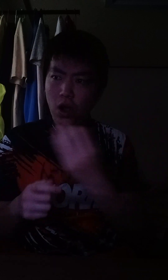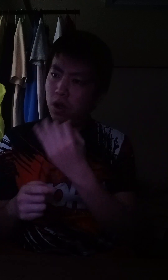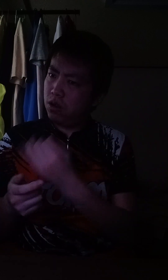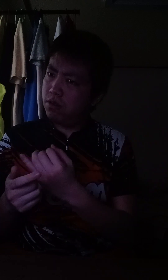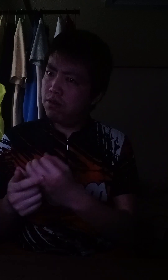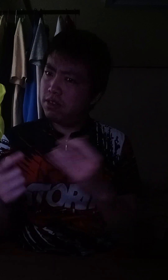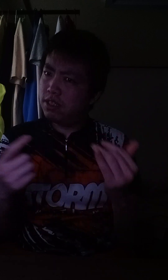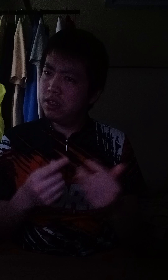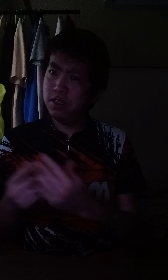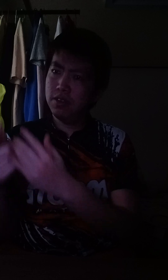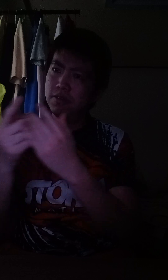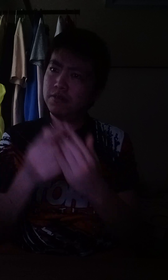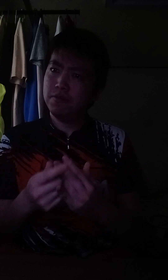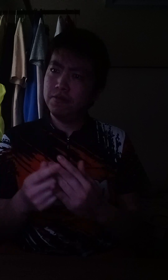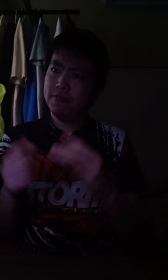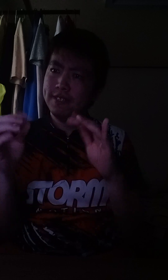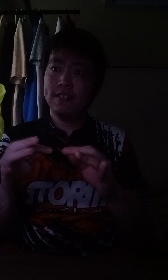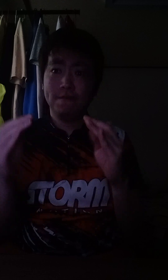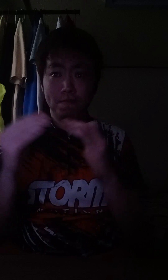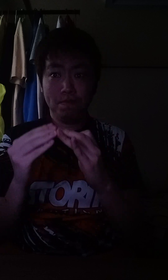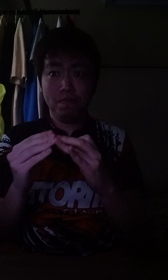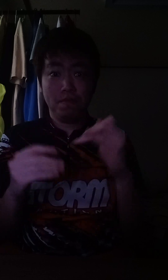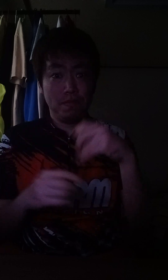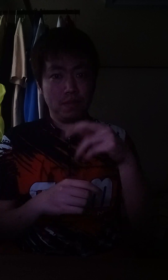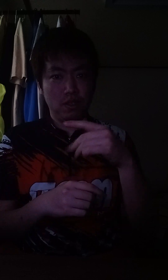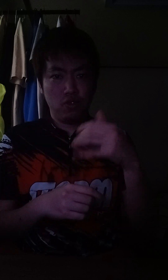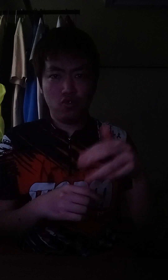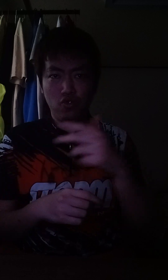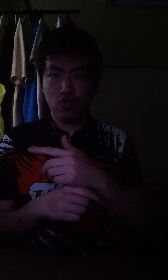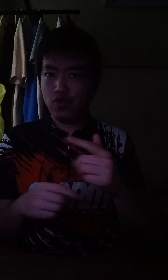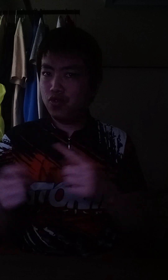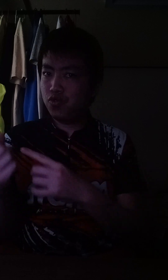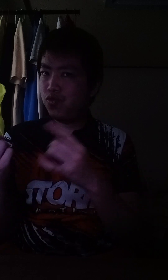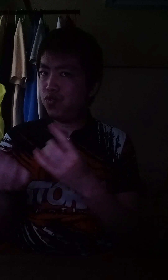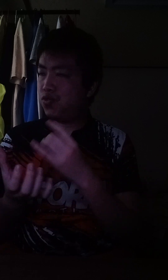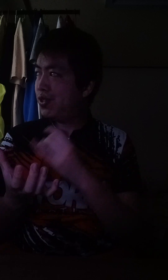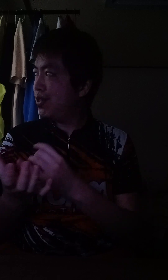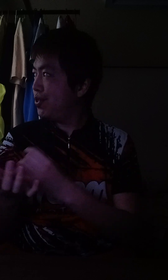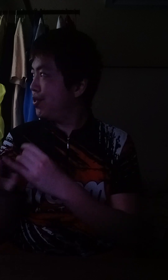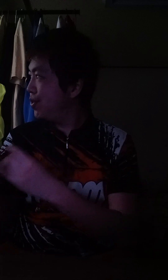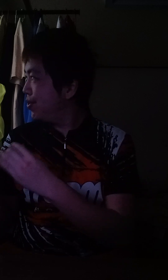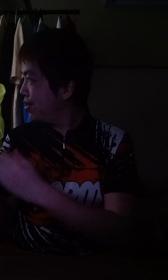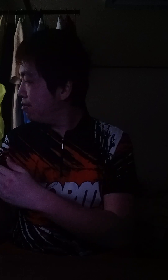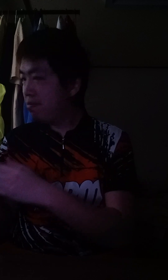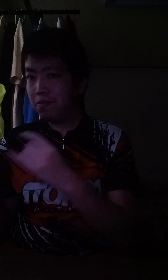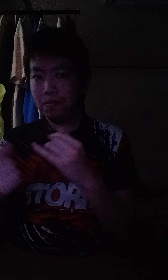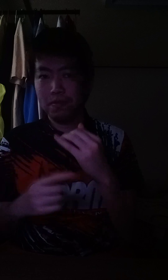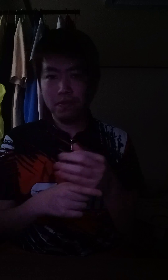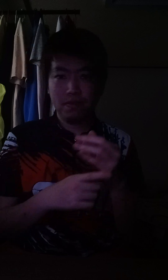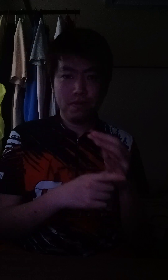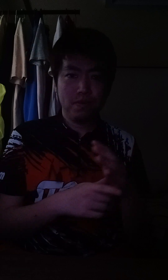이 병원 갈 집만을 하다 보니까 이 공부나 이렇게 또 배움에 이렇게 많이